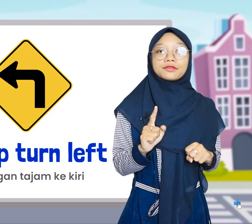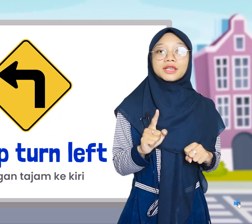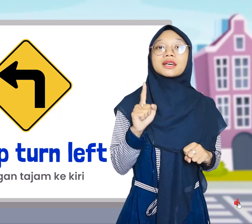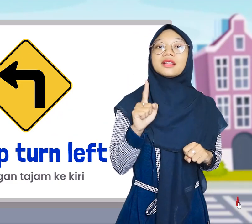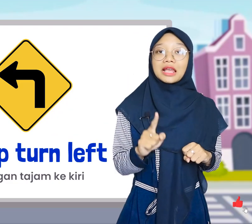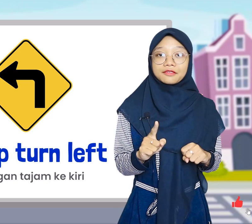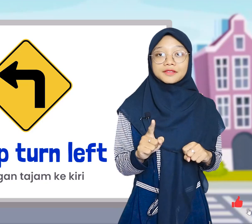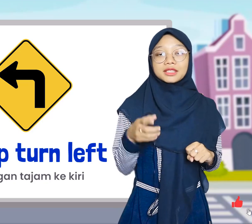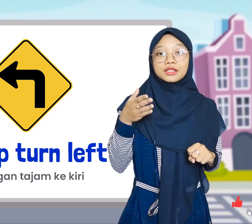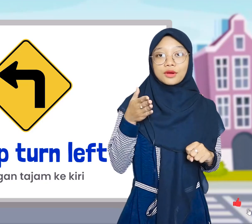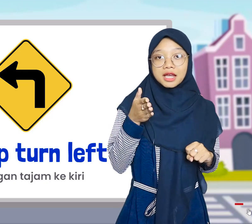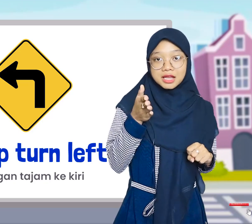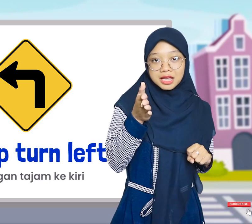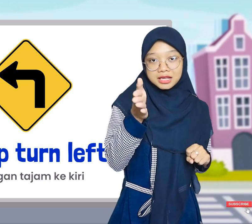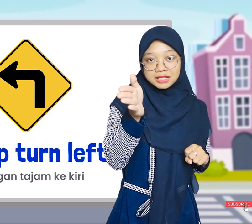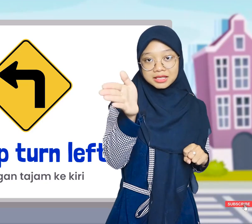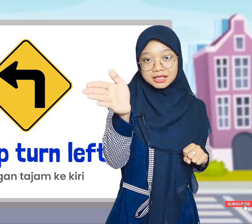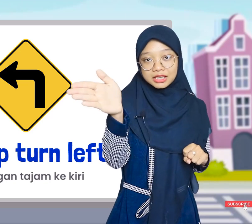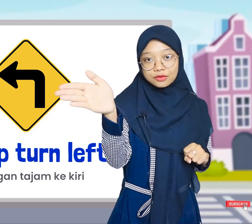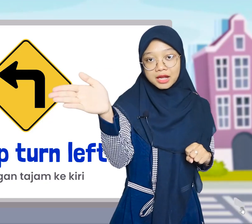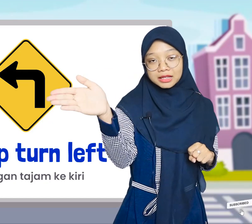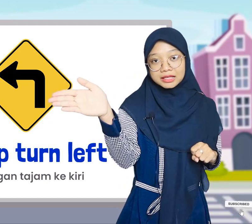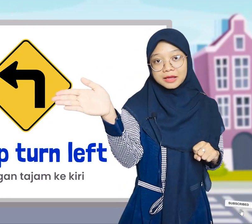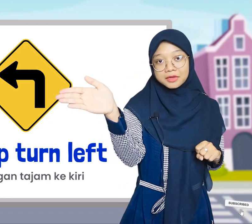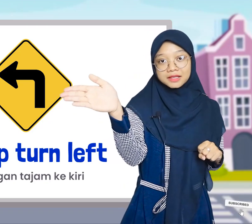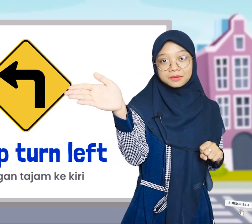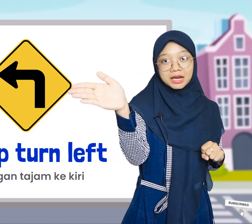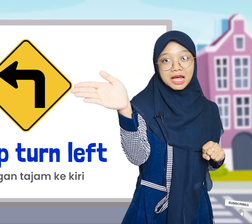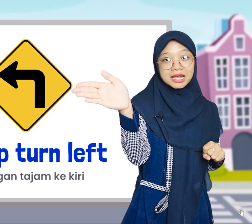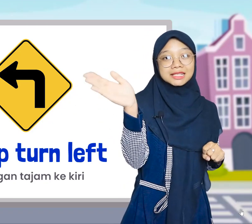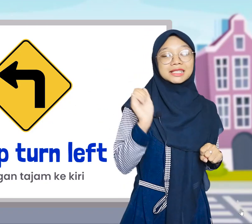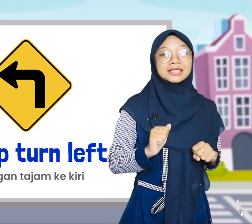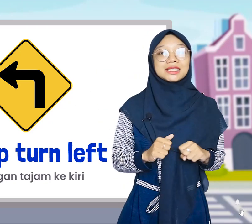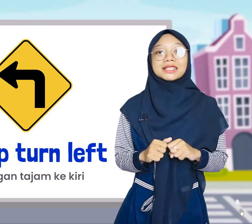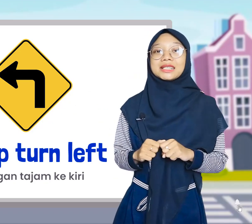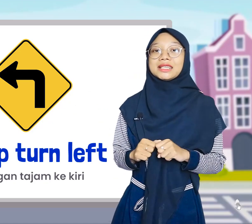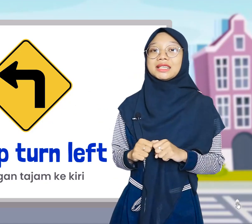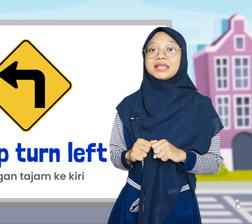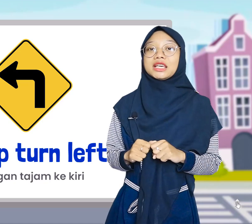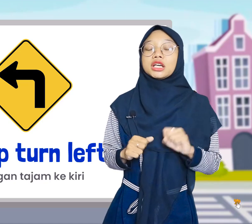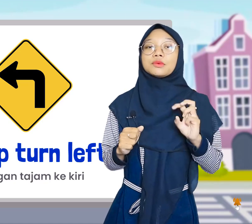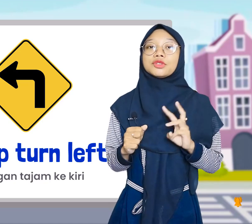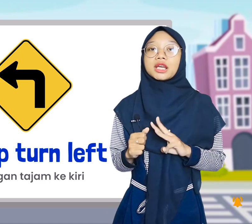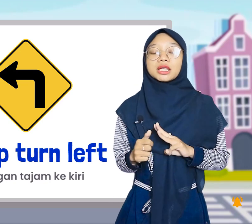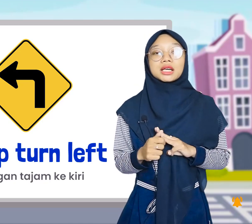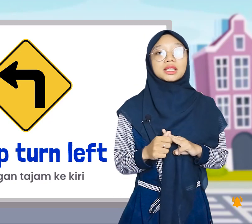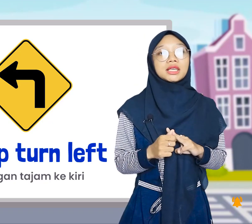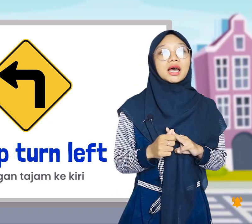traffic left itu adalah tikungan tajam ke sebelah kiri. Kemudian yang ketiga